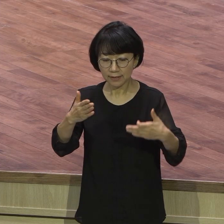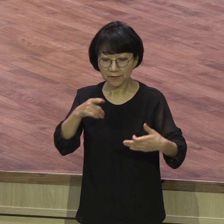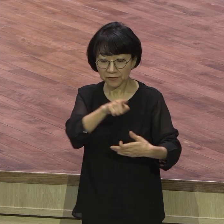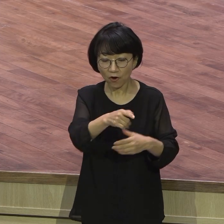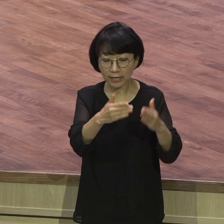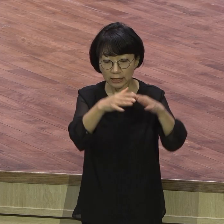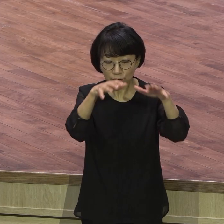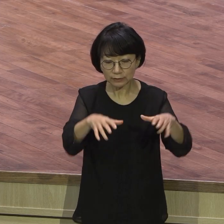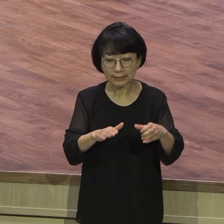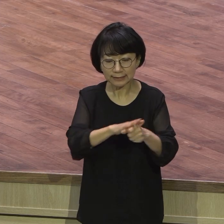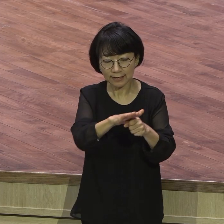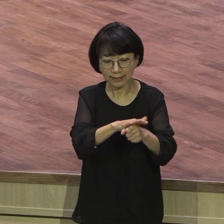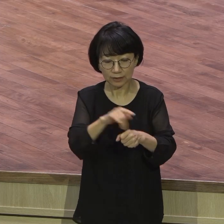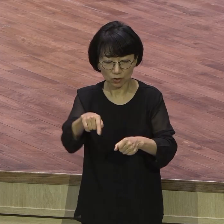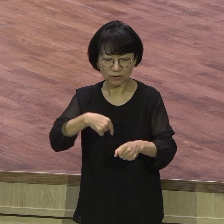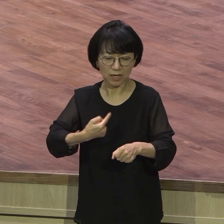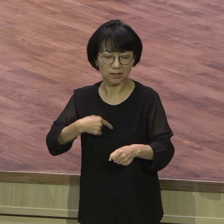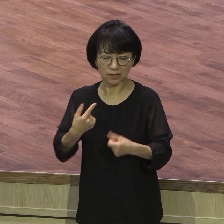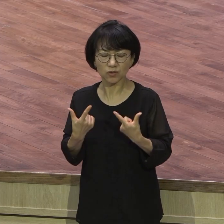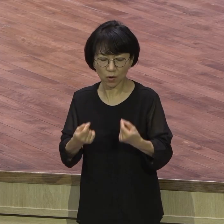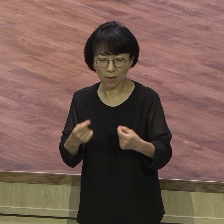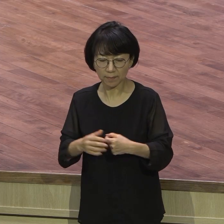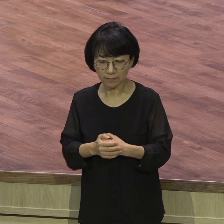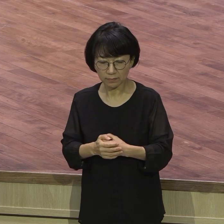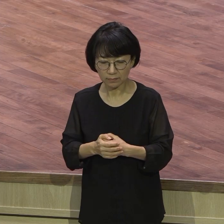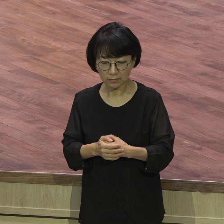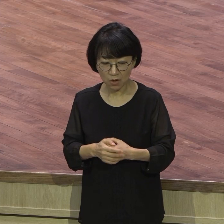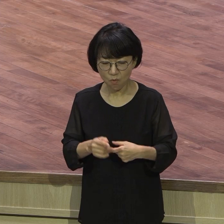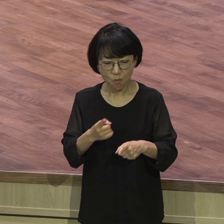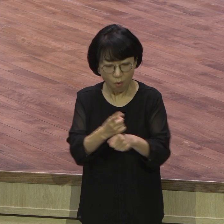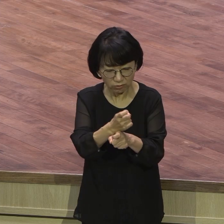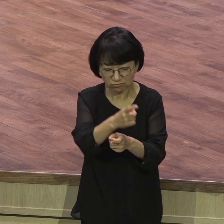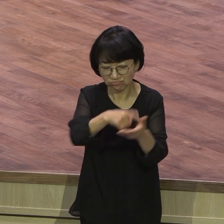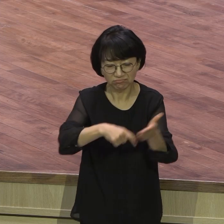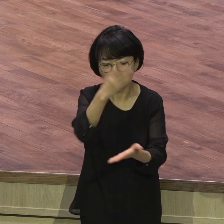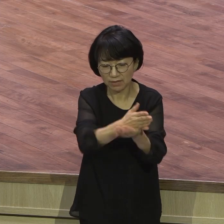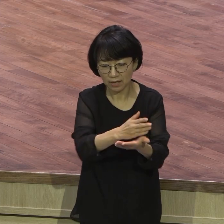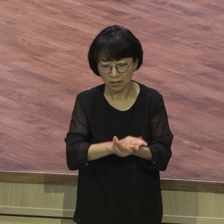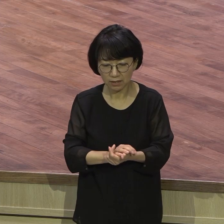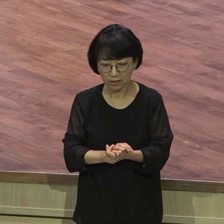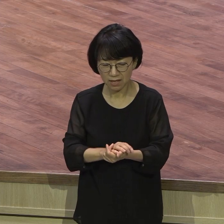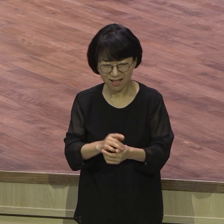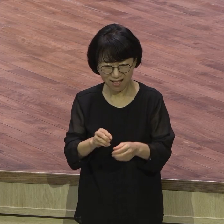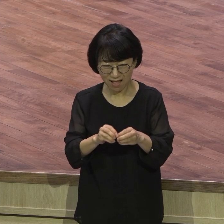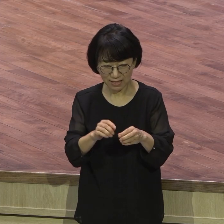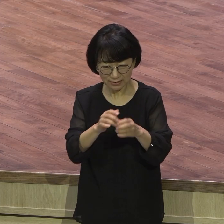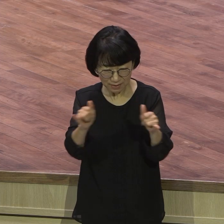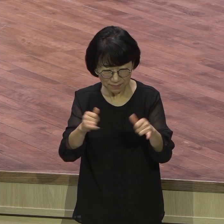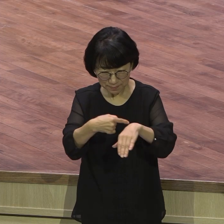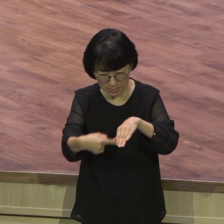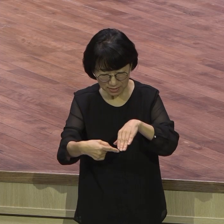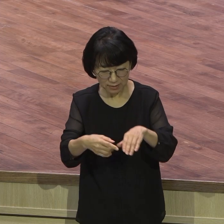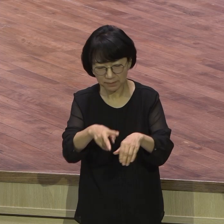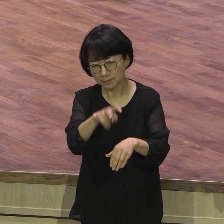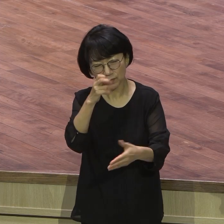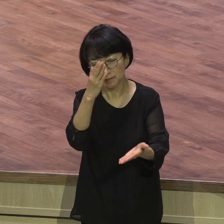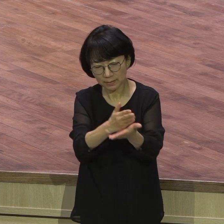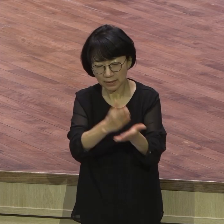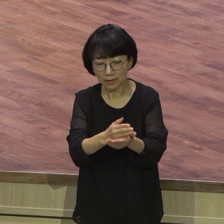원수를 갚지 말고 동포를 원망하지 말 내 이웃을 사랑하기를 내 자신과 같이 사랑하라 나는